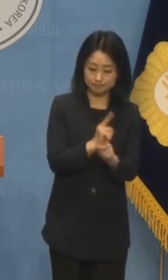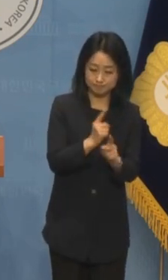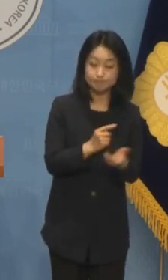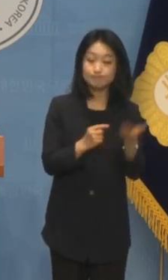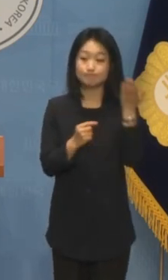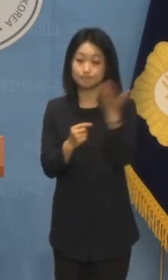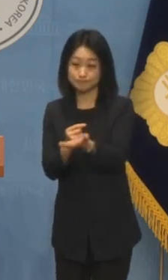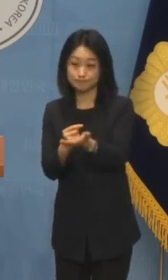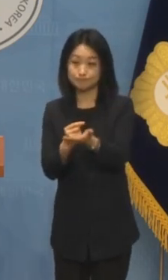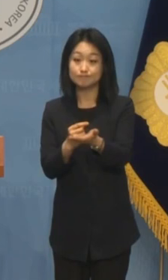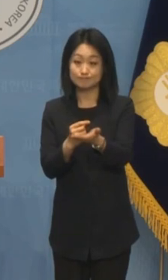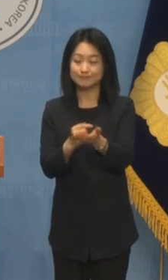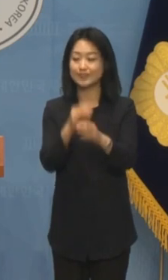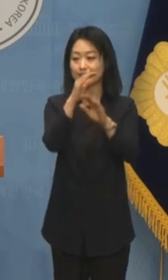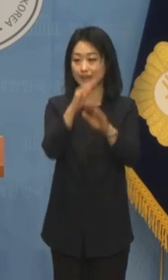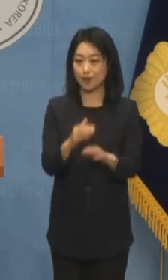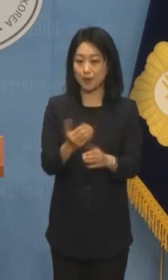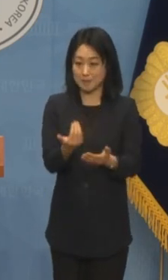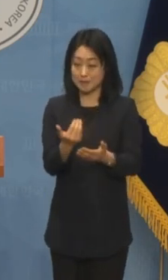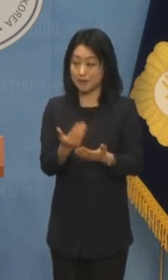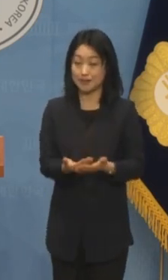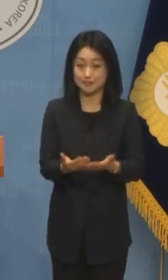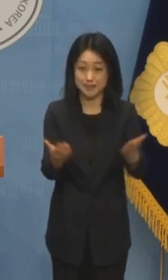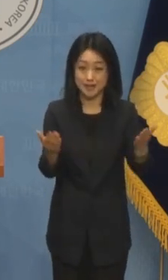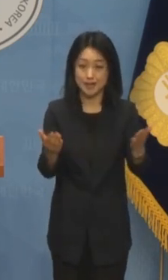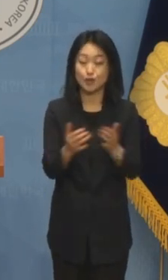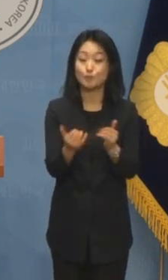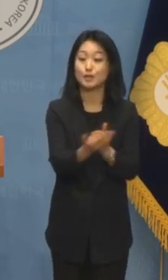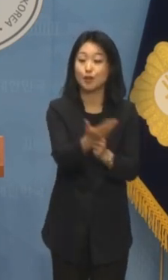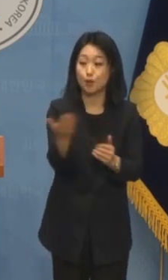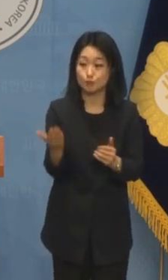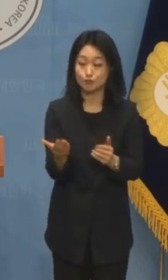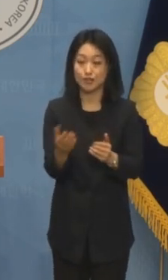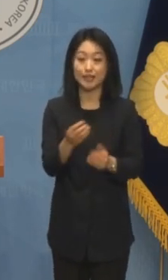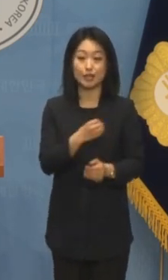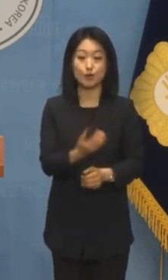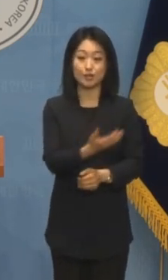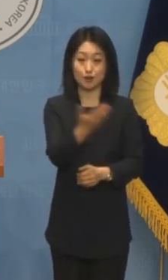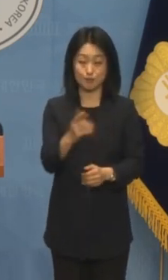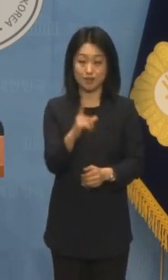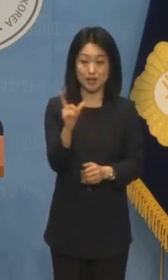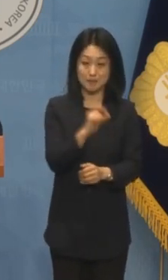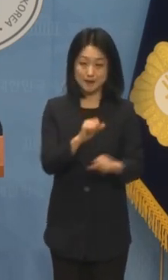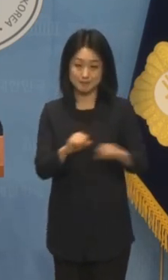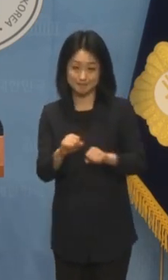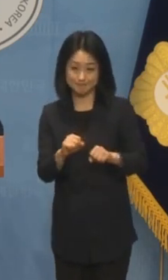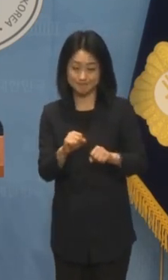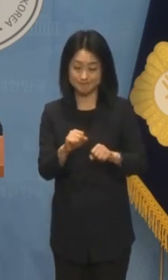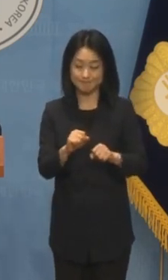발휘할 예정입니다 발빠르게 국민과 당원께 나아가는 민주당이 되겠습니다